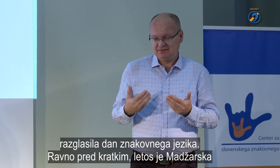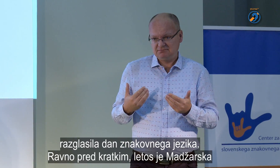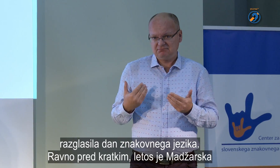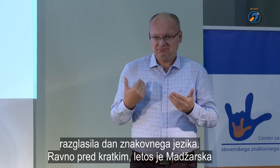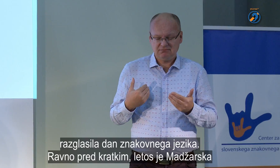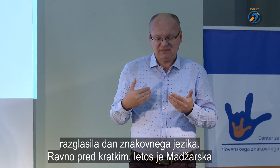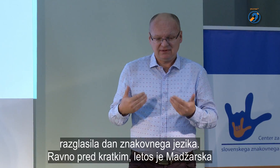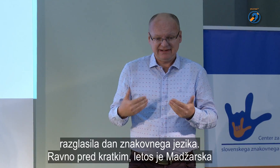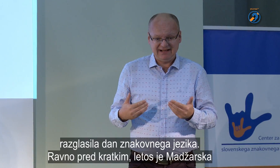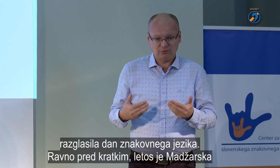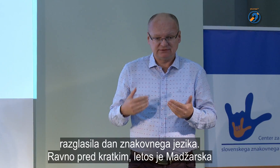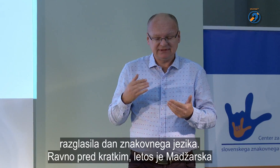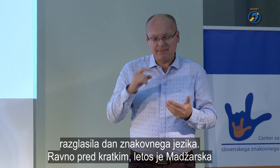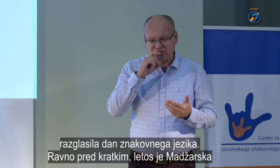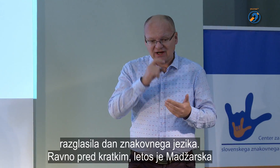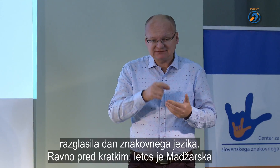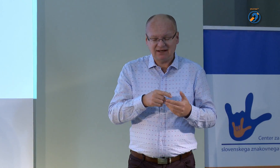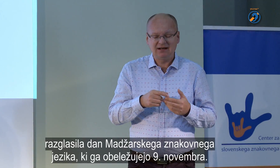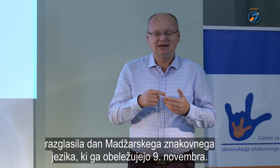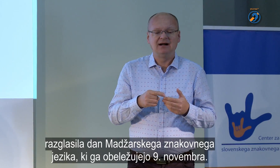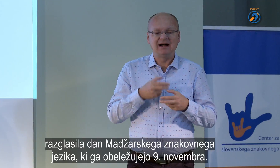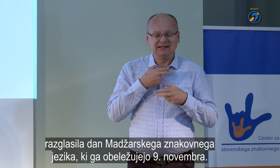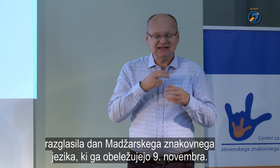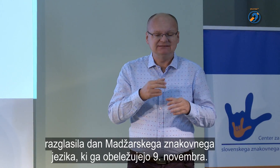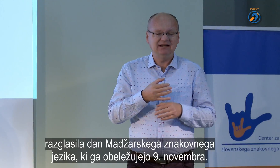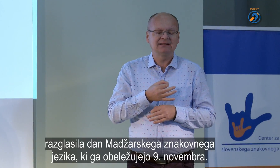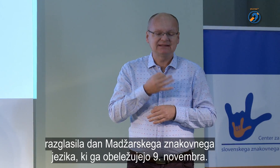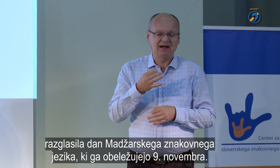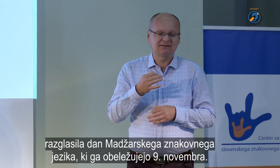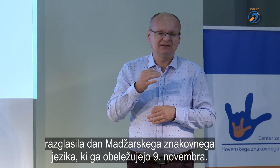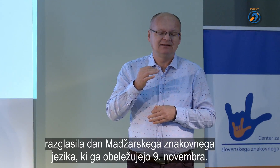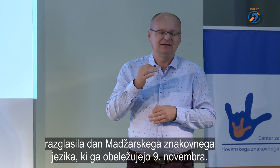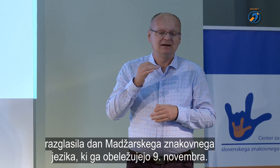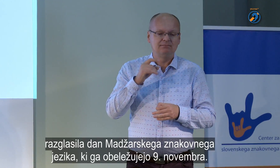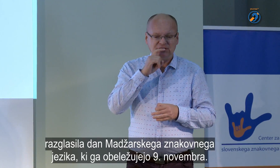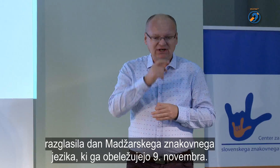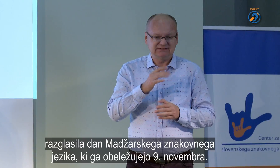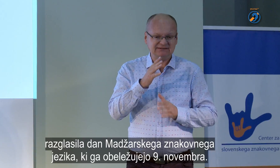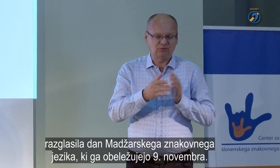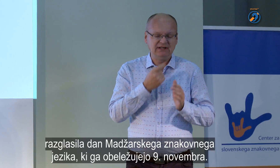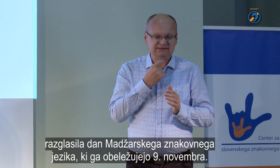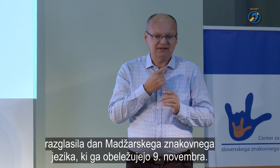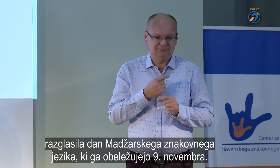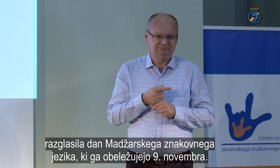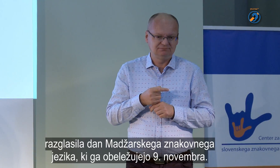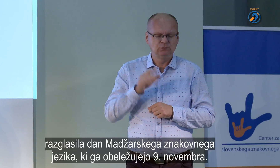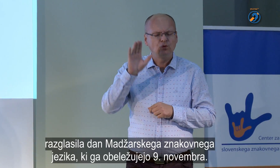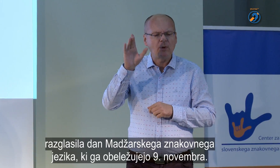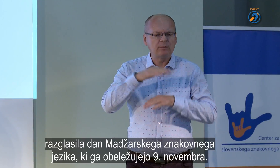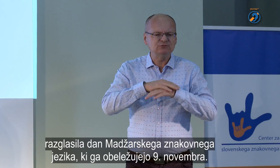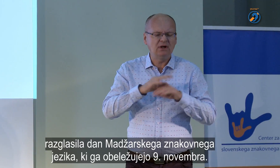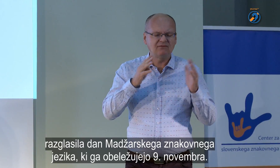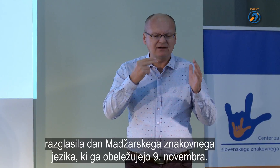Ravno pred kratkim, letos, je Madžarska razglasila dan madžarskega znakovnega